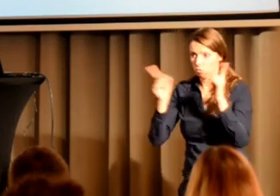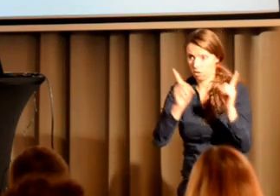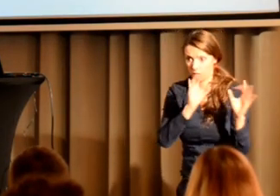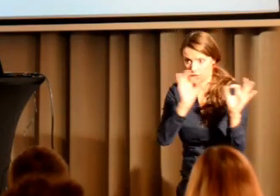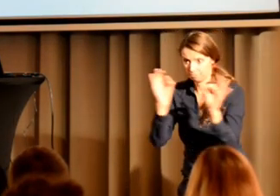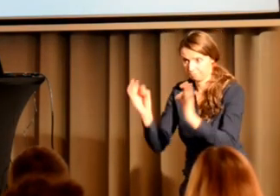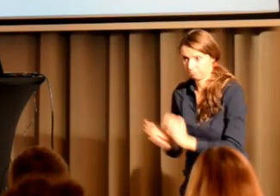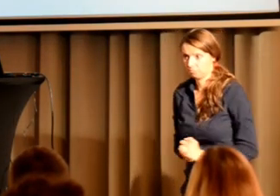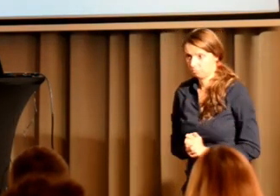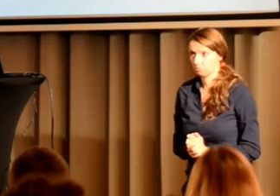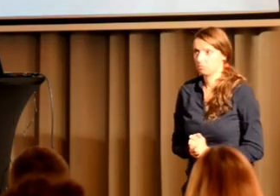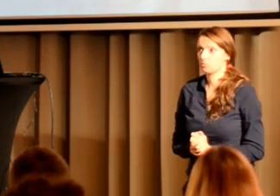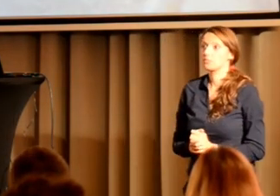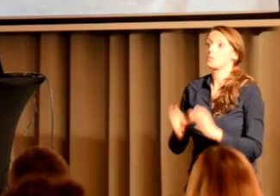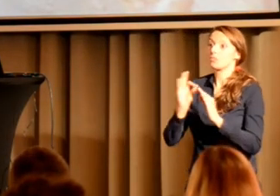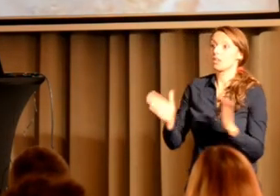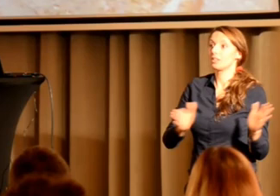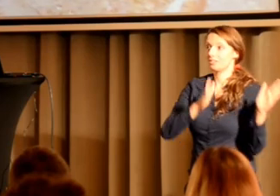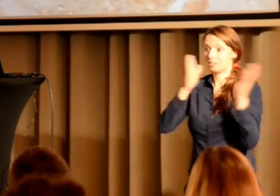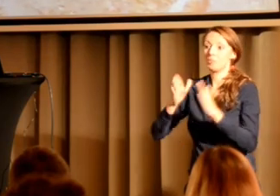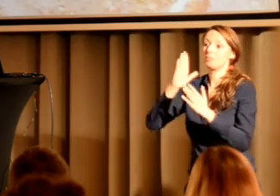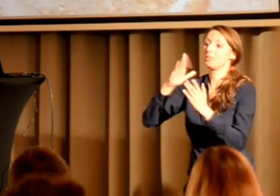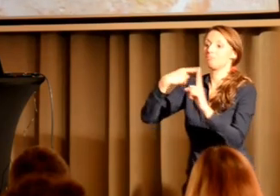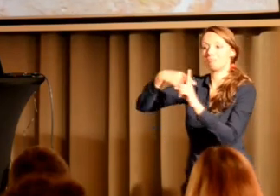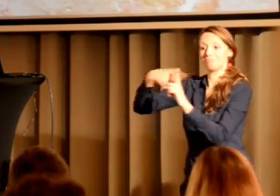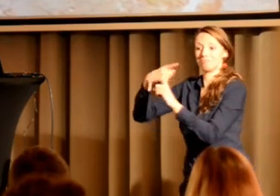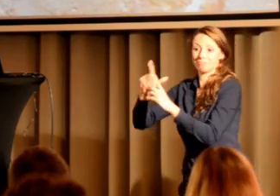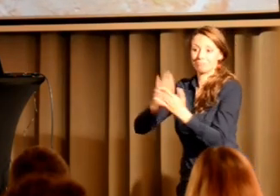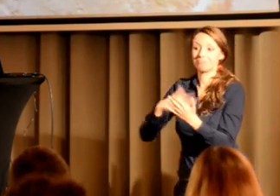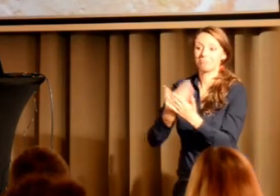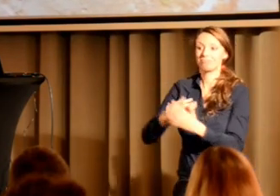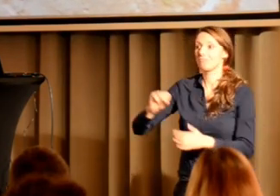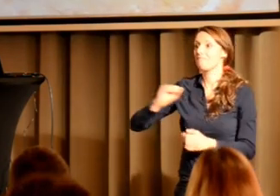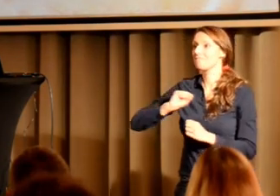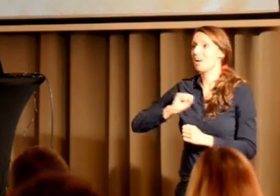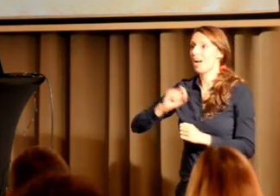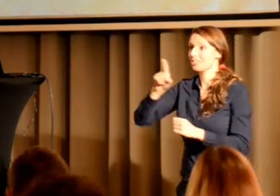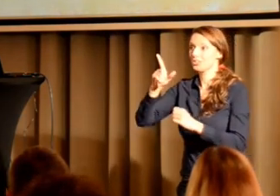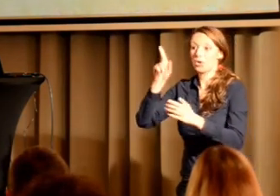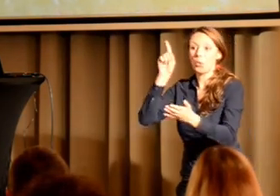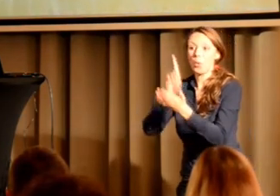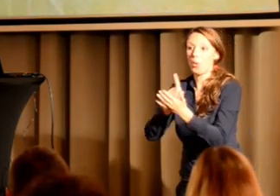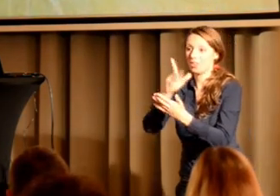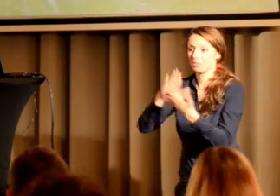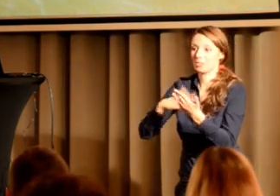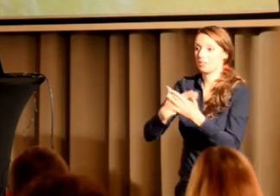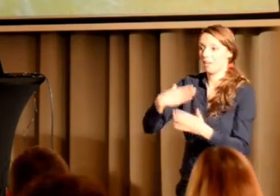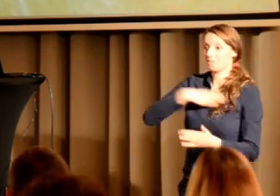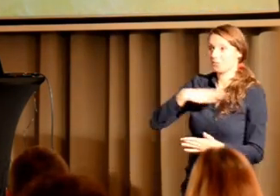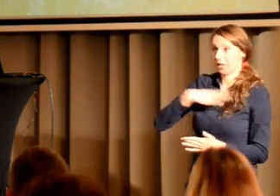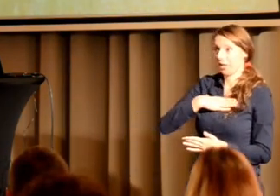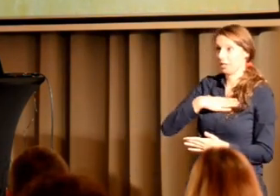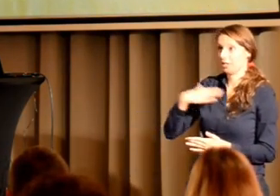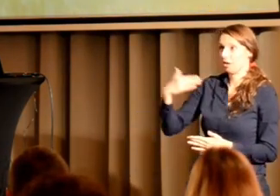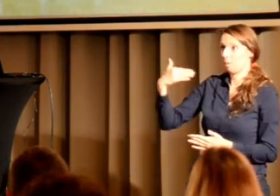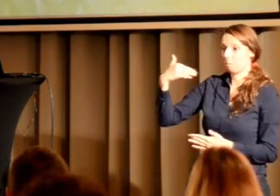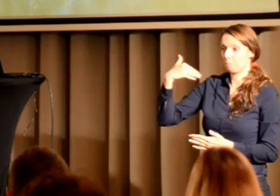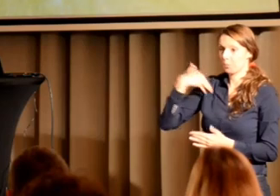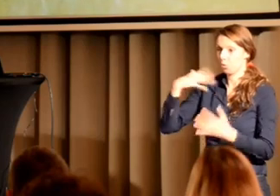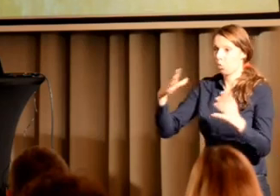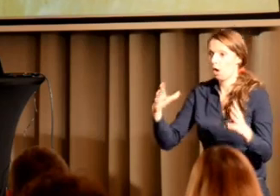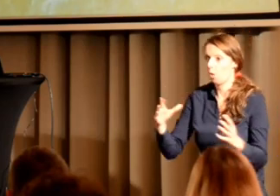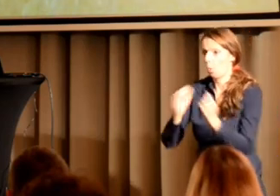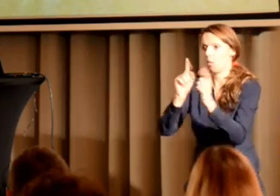Ale mamy też przykłady takie pozytywne, fajne, kiedy udaje się wilka uratować, który został po